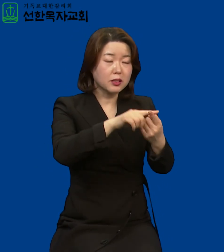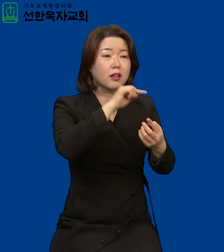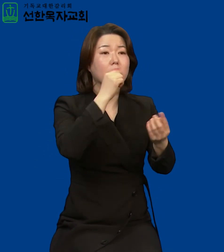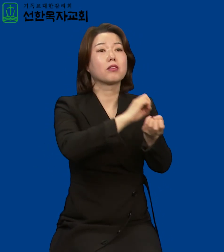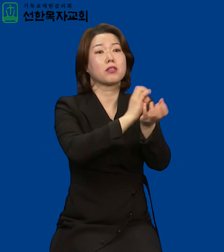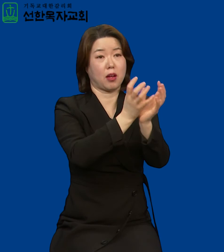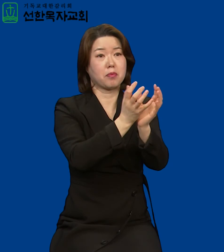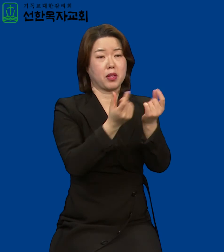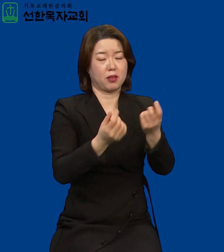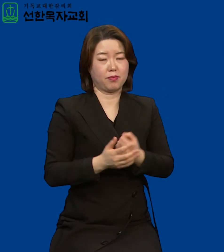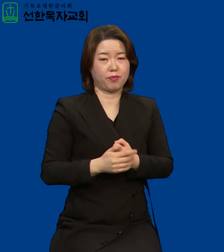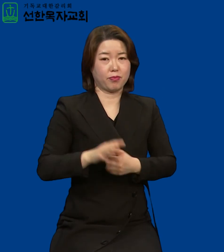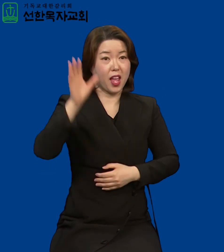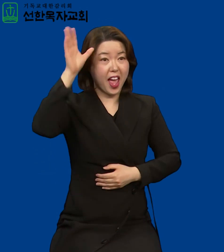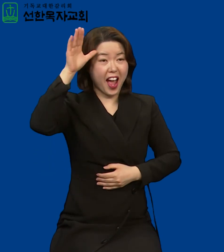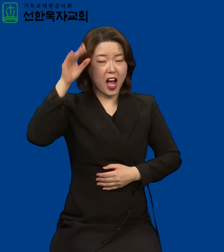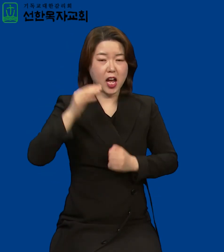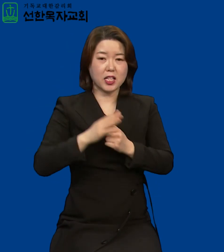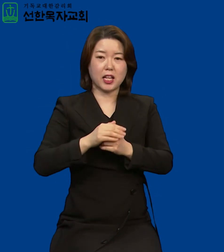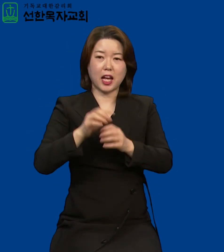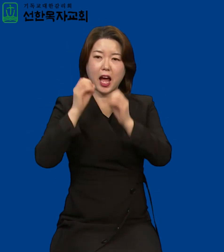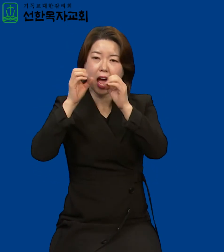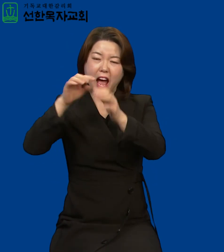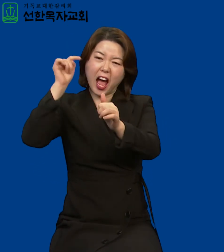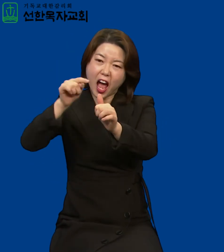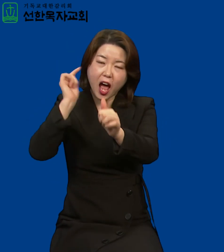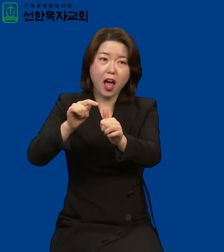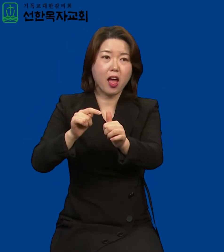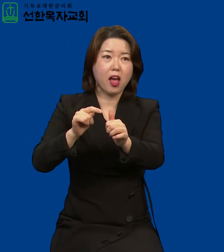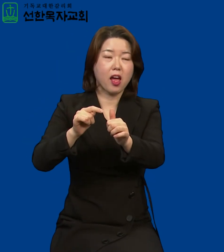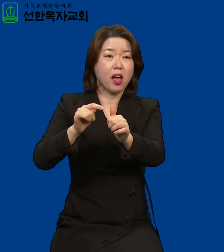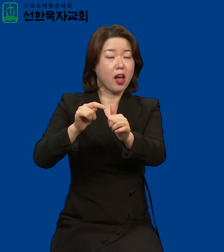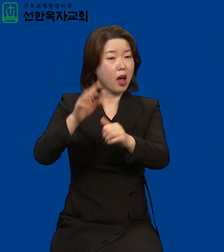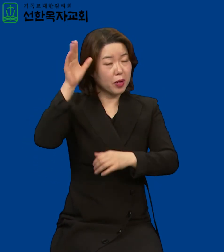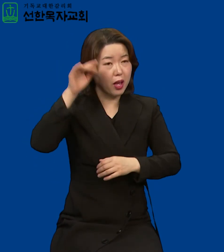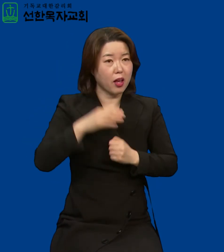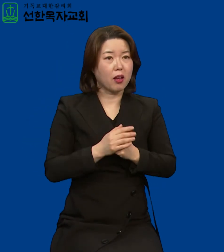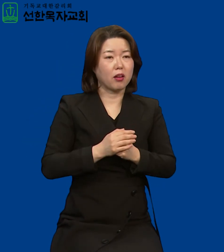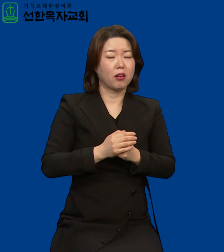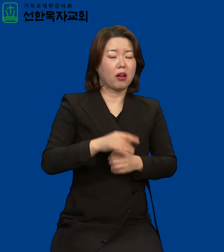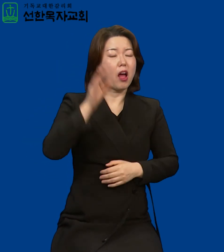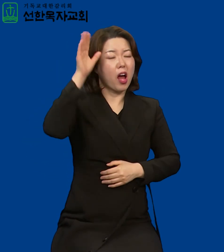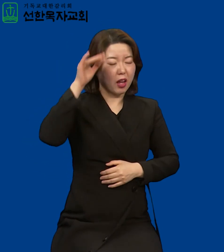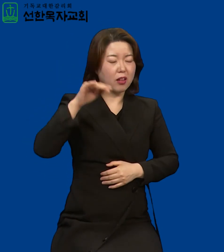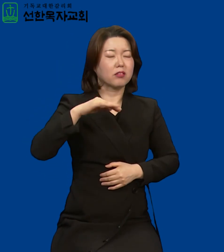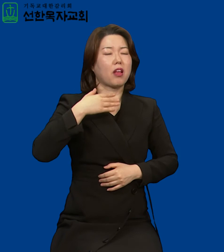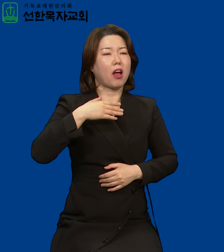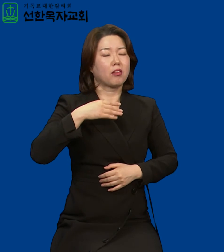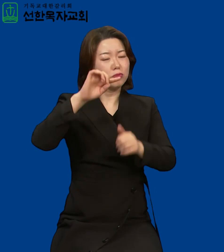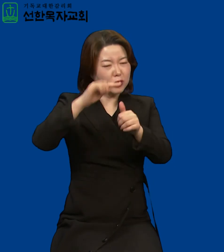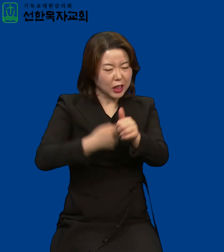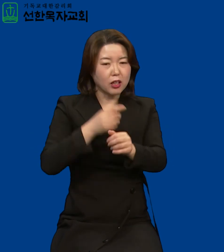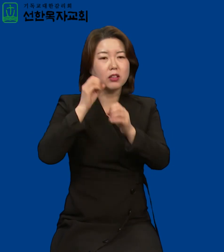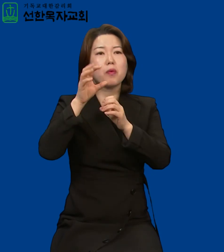여러분, 강아지한테 짖으라고 해야 강아지가 짖습니까? 개는 그냥 알아서 짖어요.